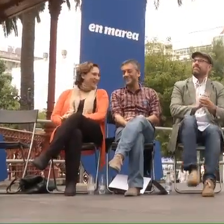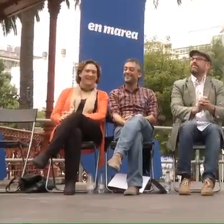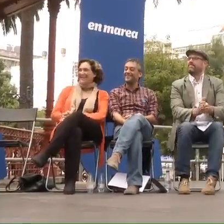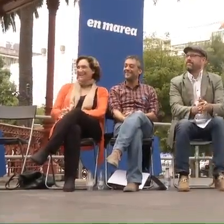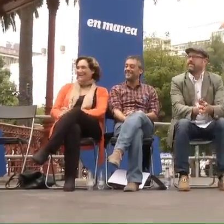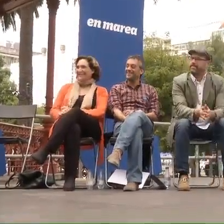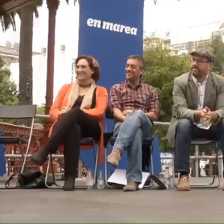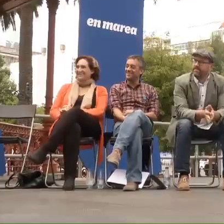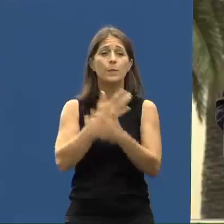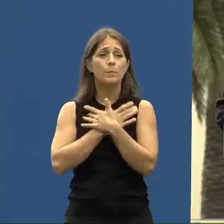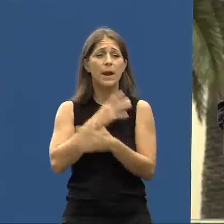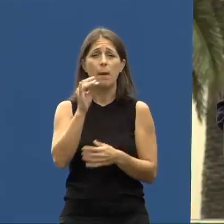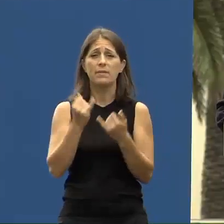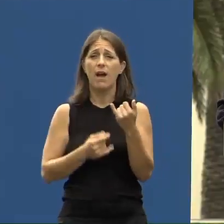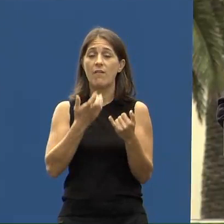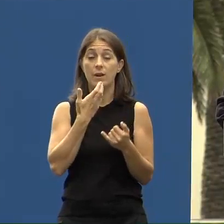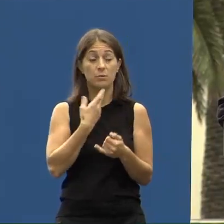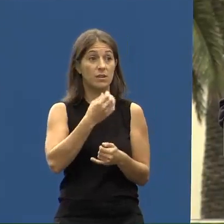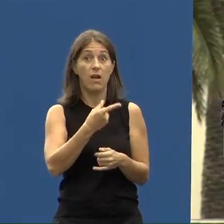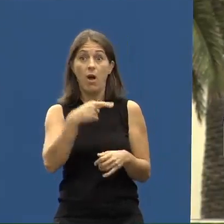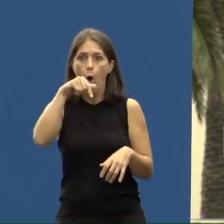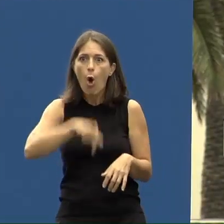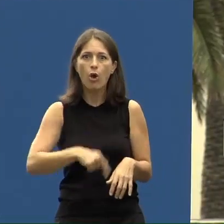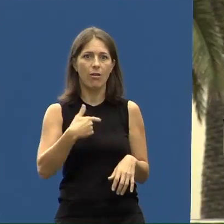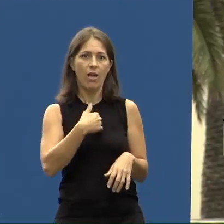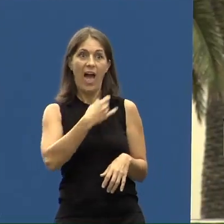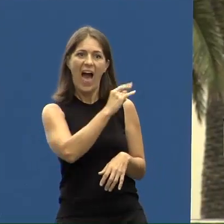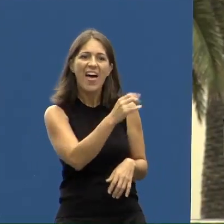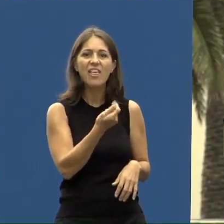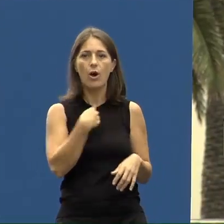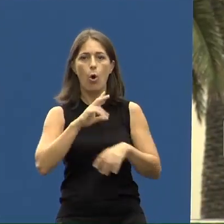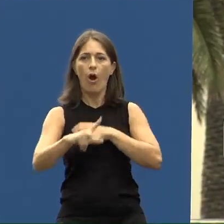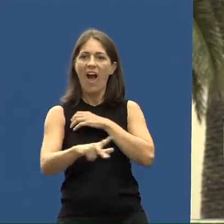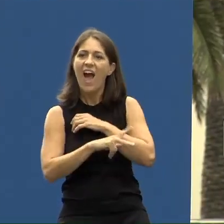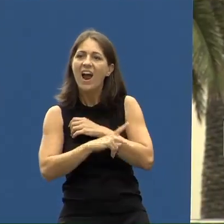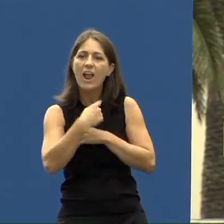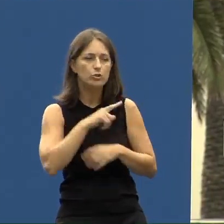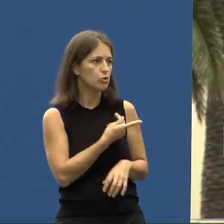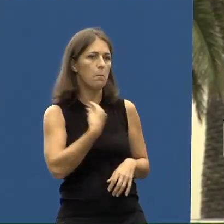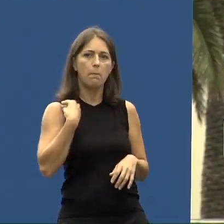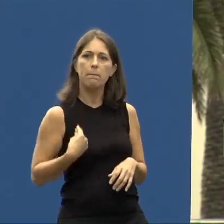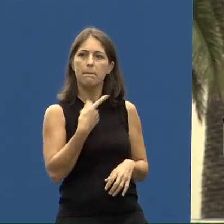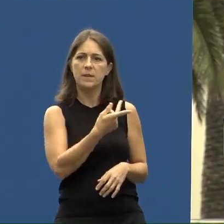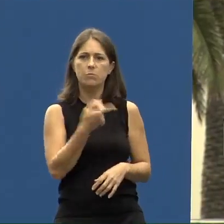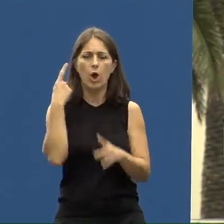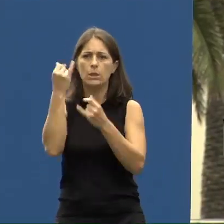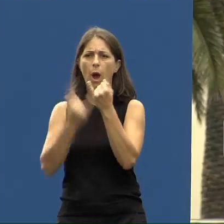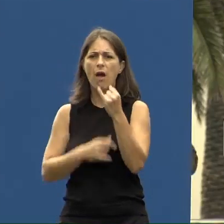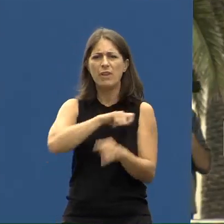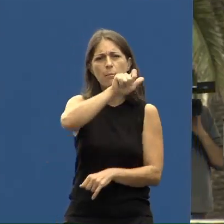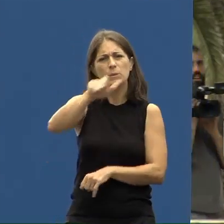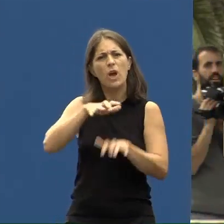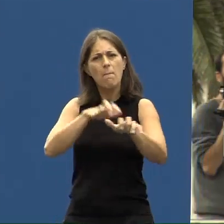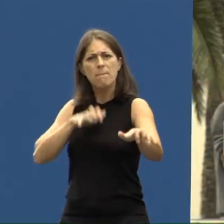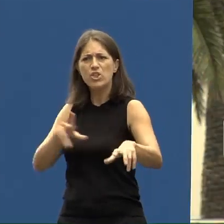A María Pita que podía ser hoxe a da Colau, que podía ser hoxe o noso alcalde Xulio Ferreiro, en defensa completa dos intereses das maiorías